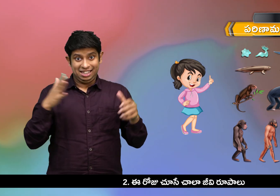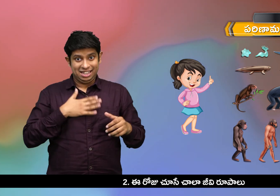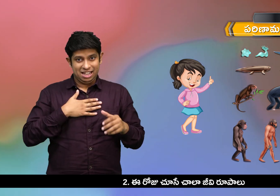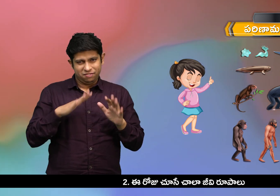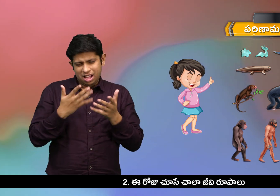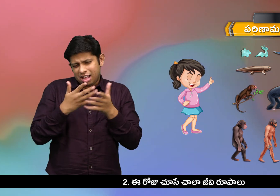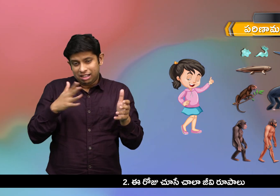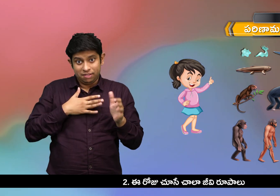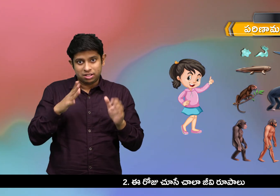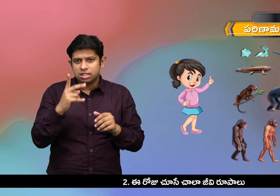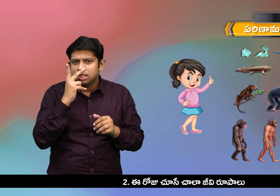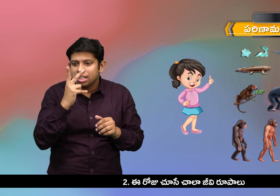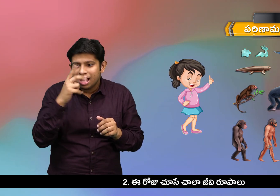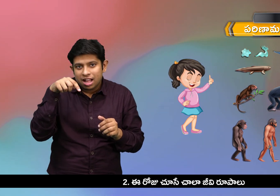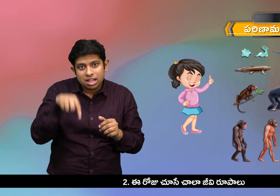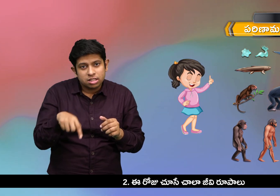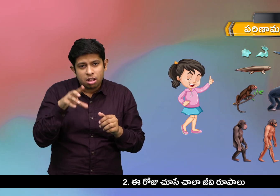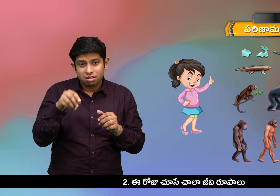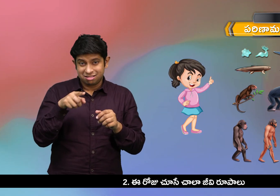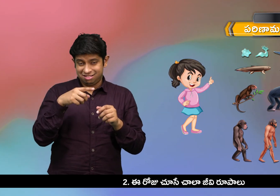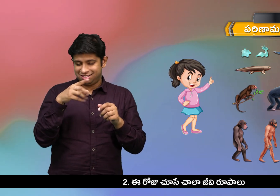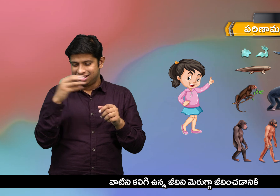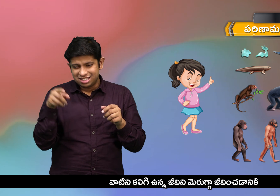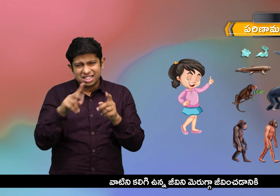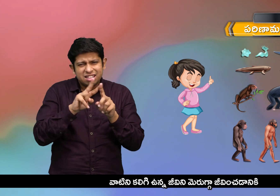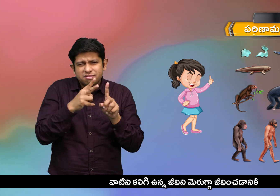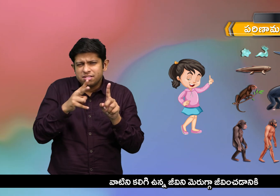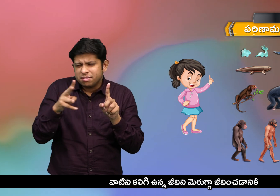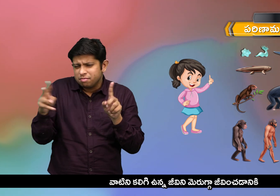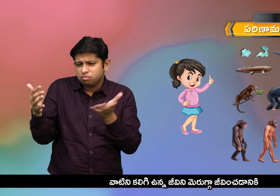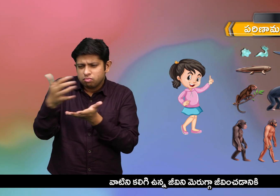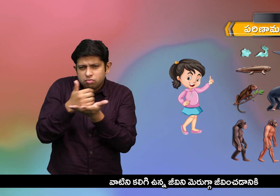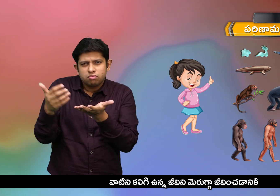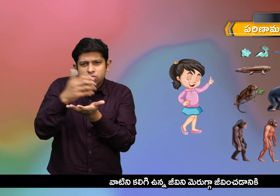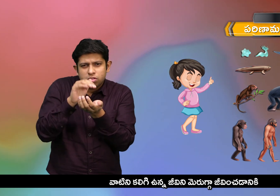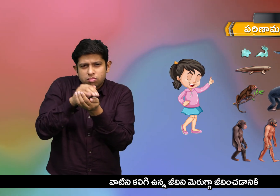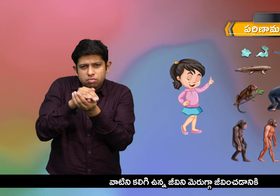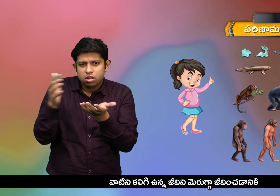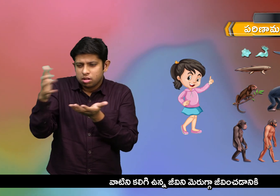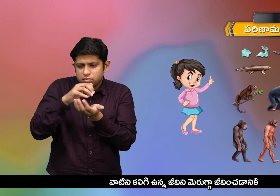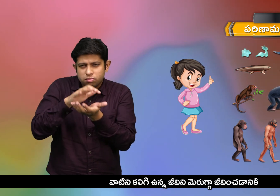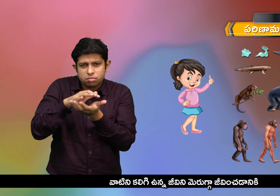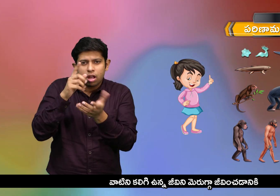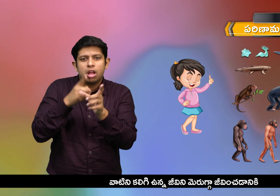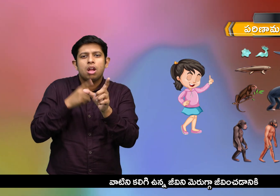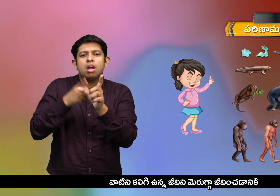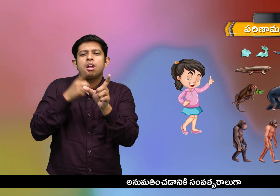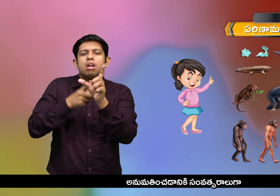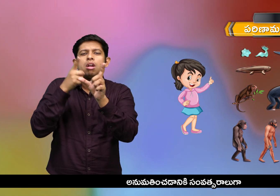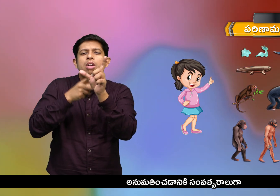రెండు, ఈరోజు చూసే చాలా జీవరూపాలు వాటిని కలిగి ఉన్న జీవిని మెరుగ్గా జీవించడానికి